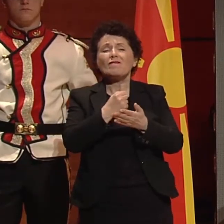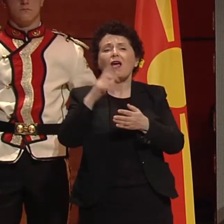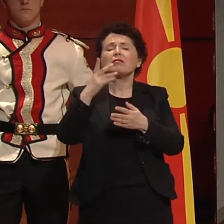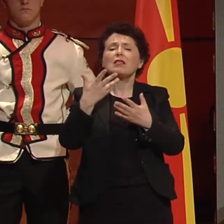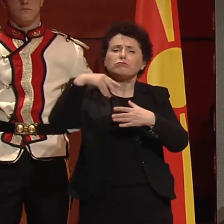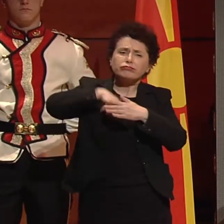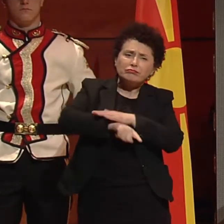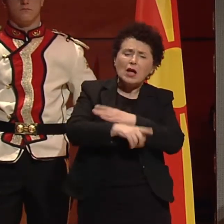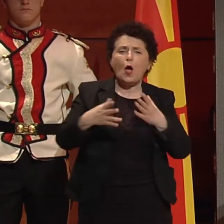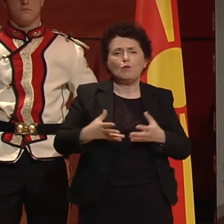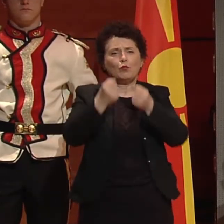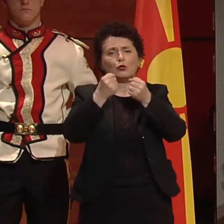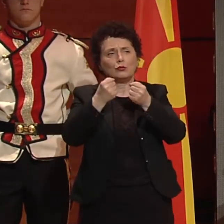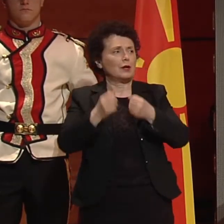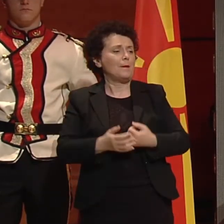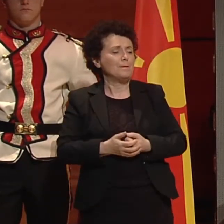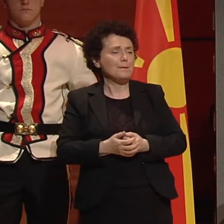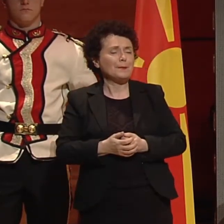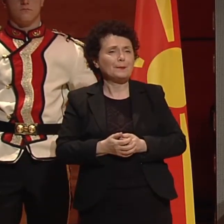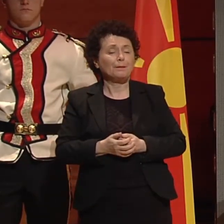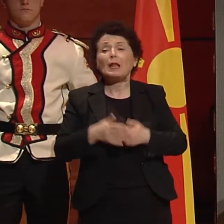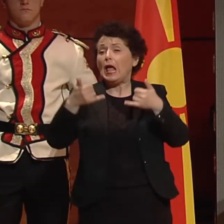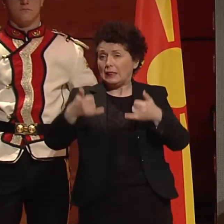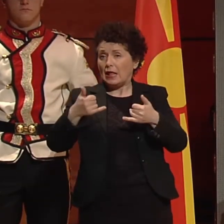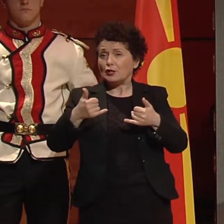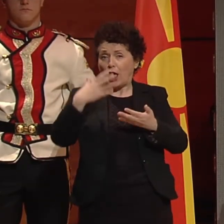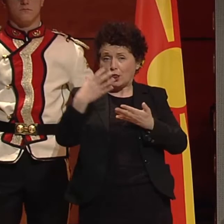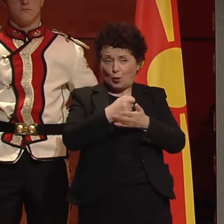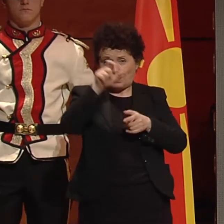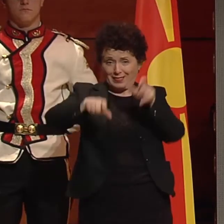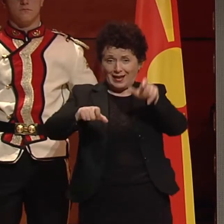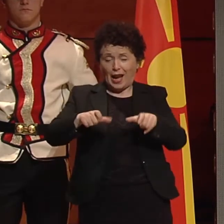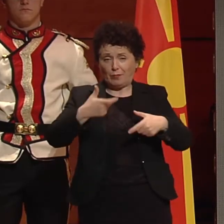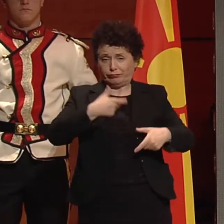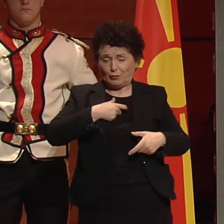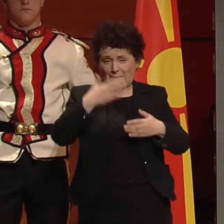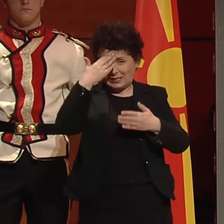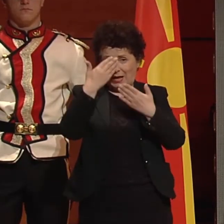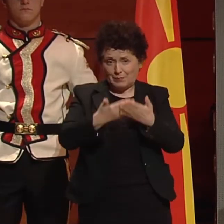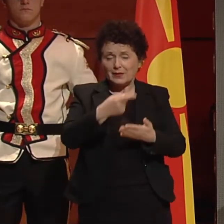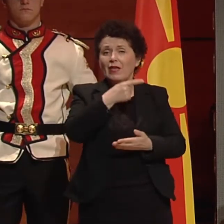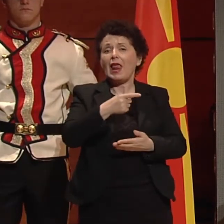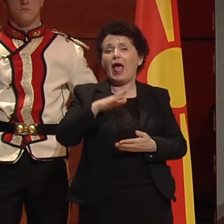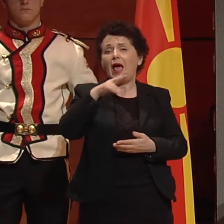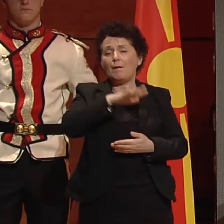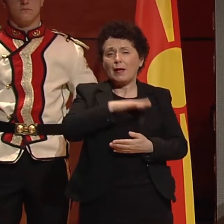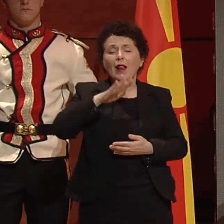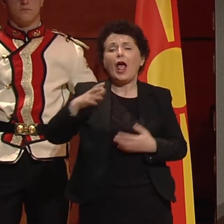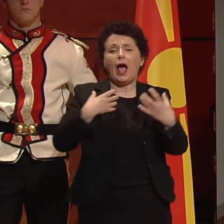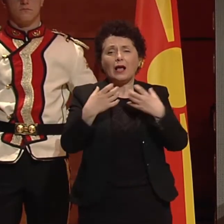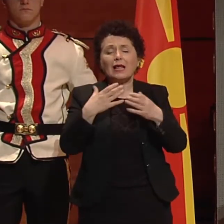акламативна поддршка и одобрување. Денешните добитнички на Орден за заслуги на Република Северна Македонија, Милица